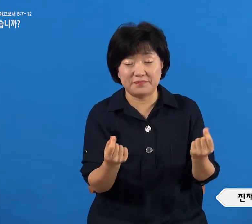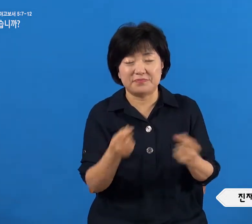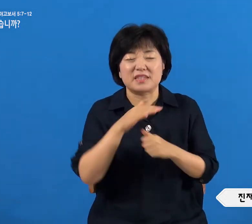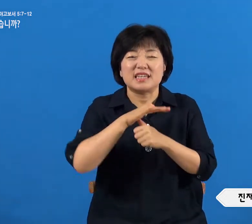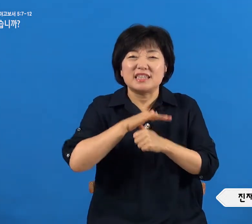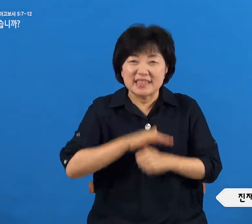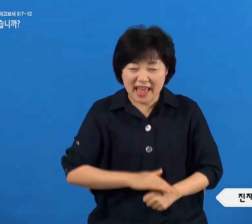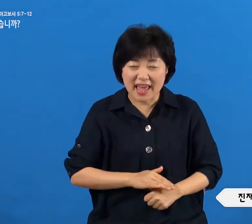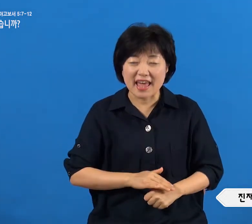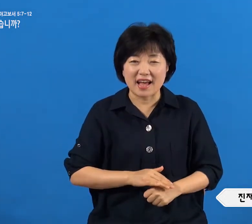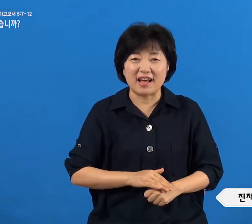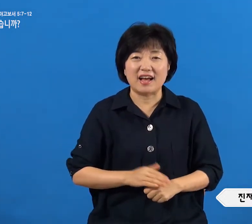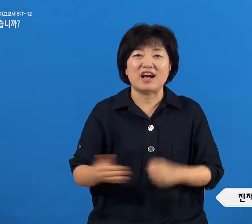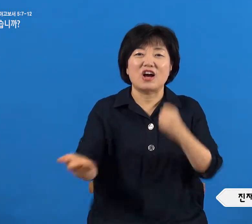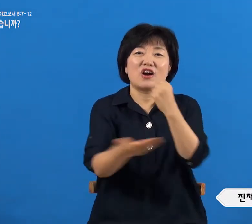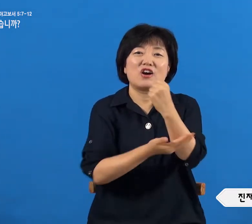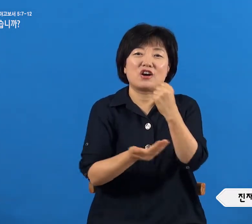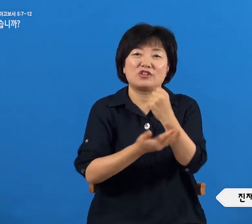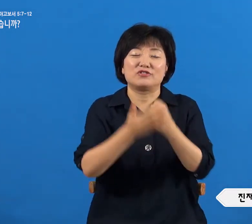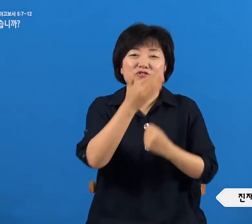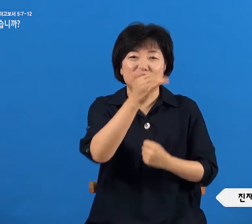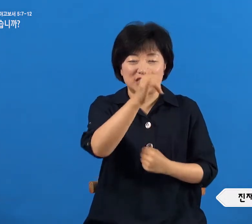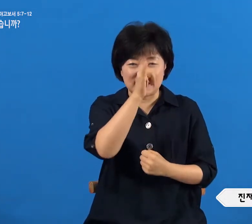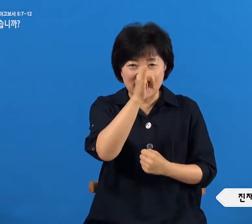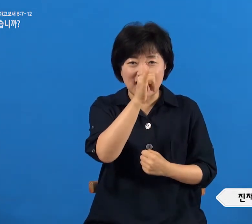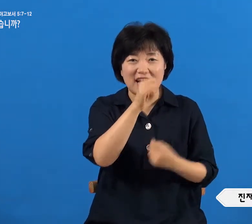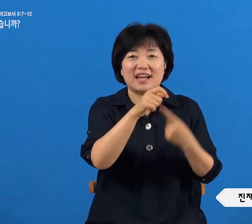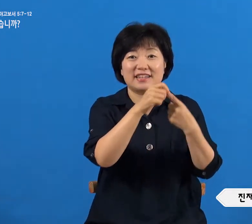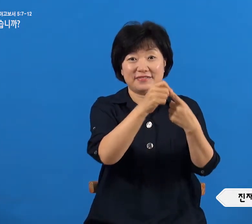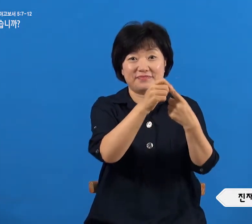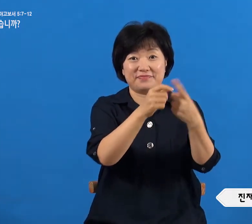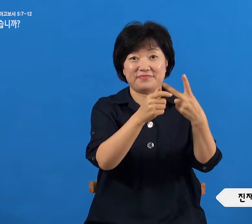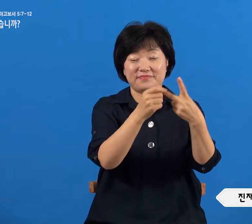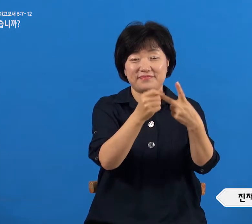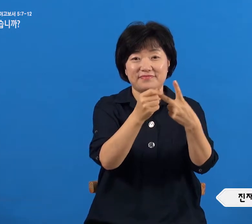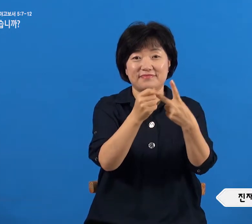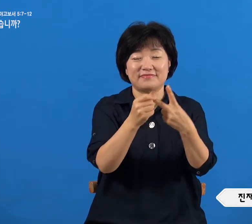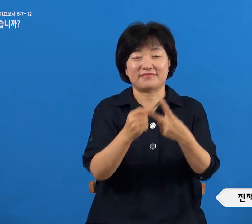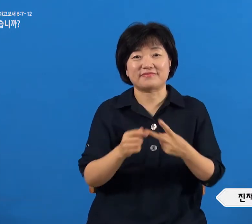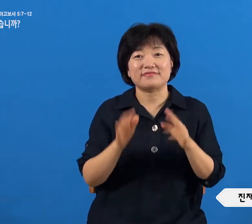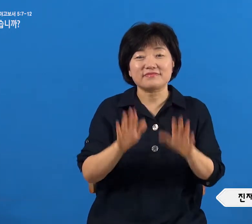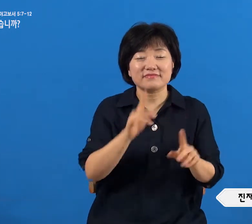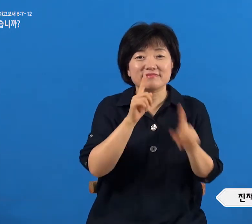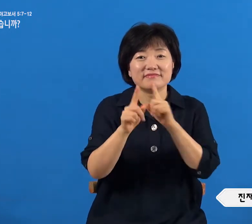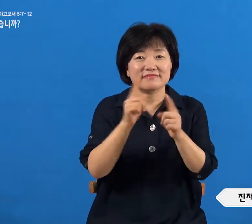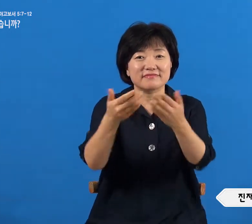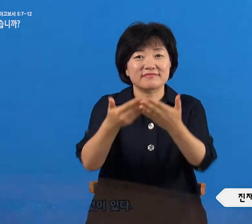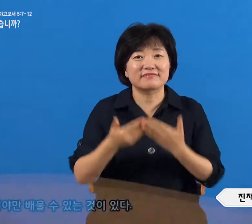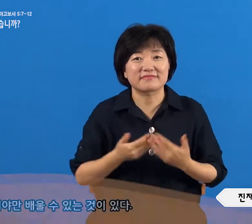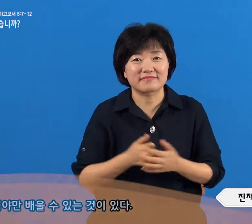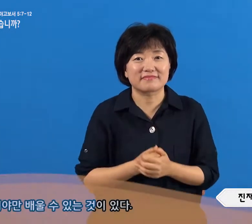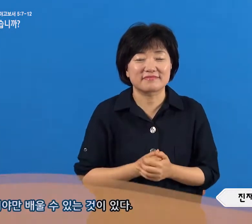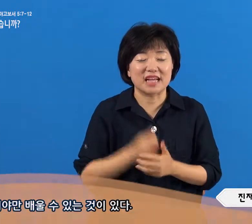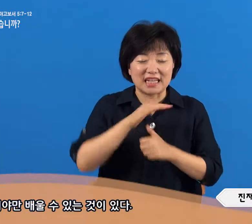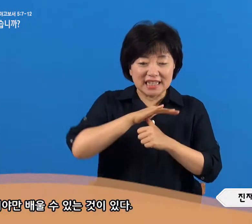인내해야만 거둘 수 있는 것이 있습니다. 두 번째, 오늘 본문은 우리에게